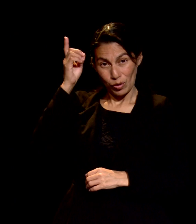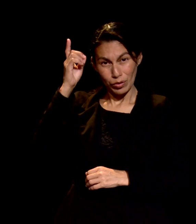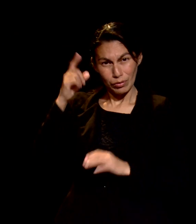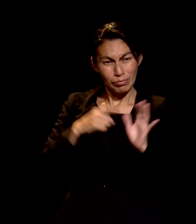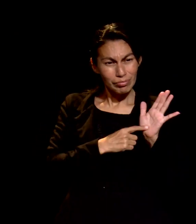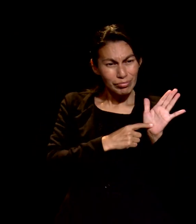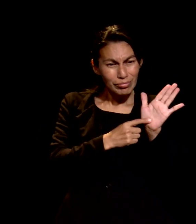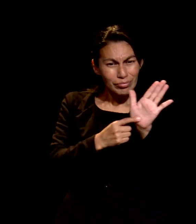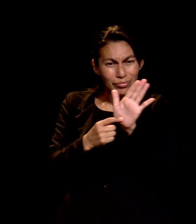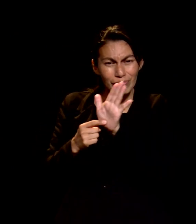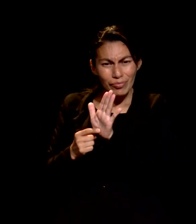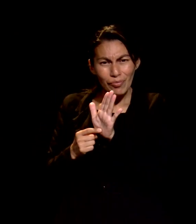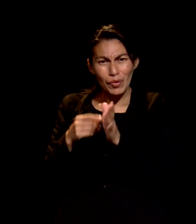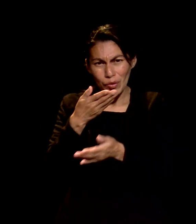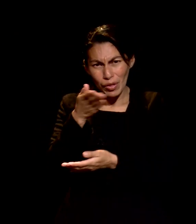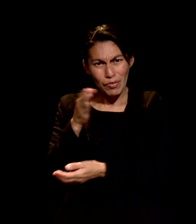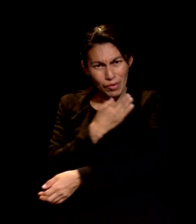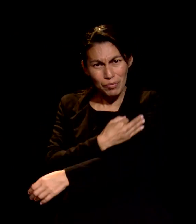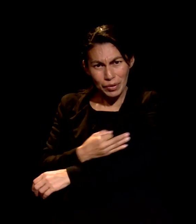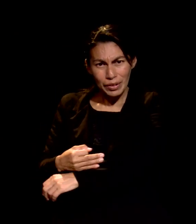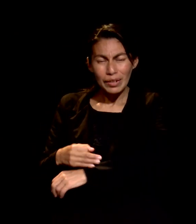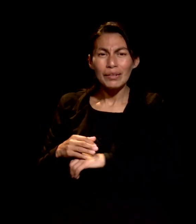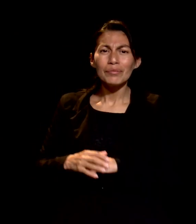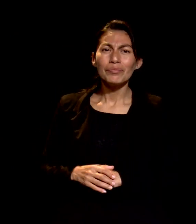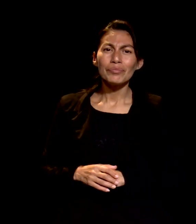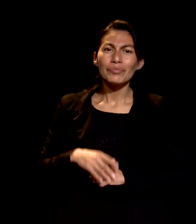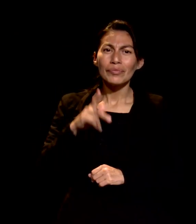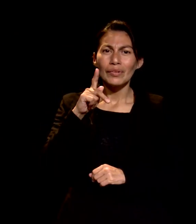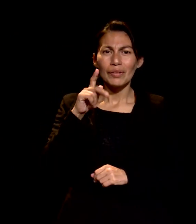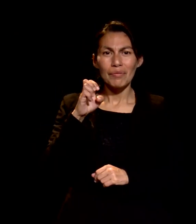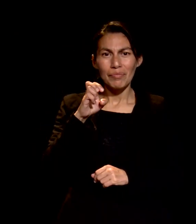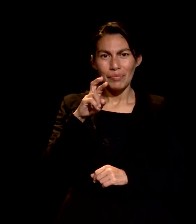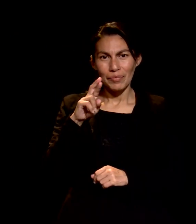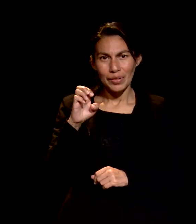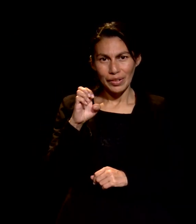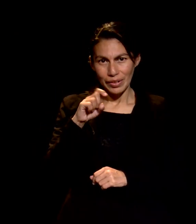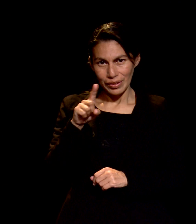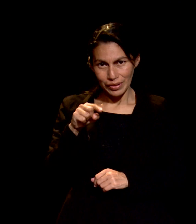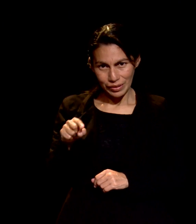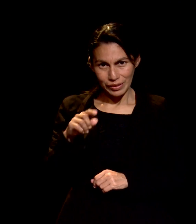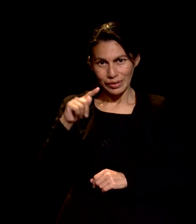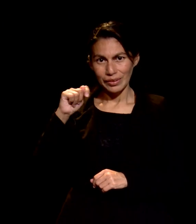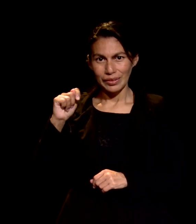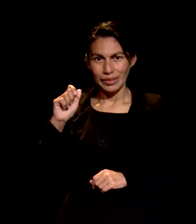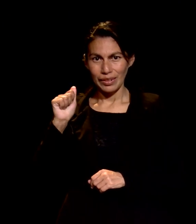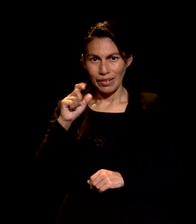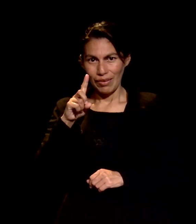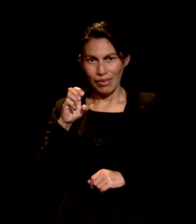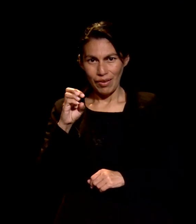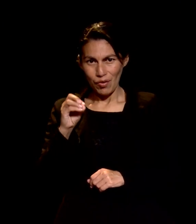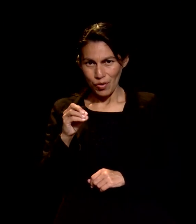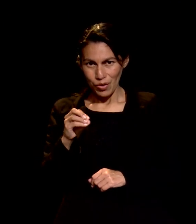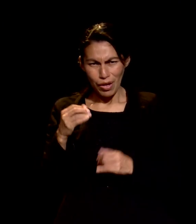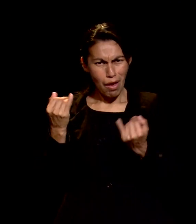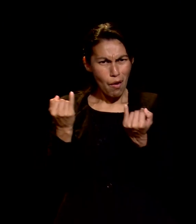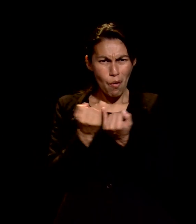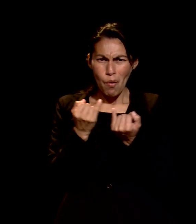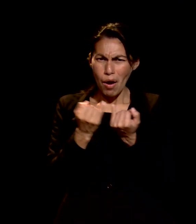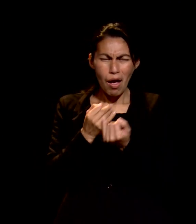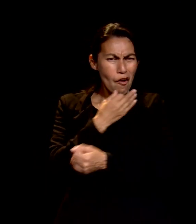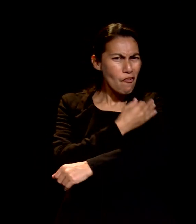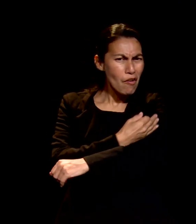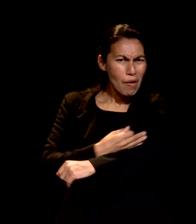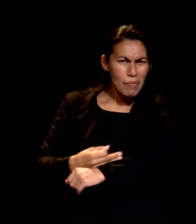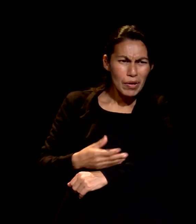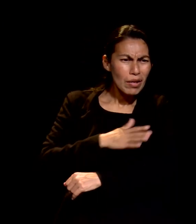Dios se ha manifestado en la familia de ustedes, Pérez, Tadeo, de esa manera se manifestará en todas las